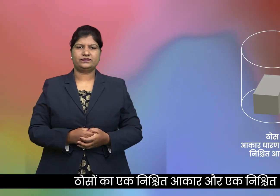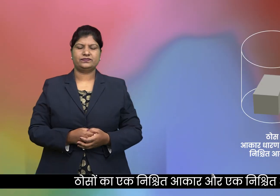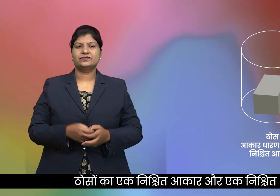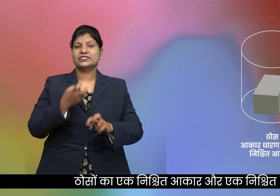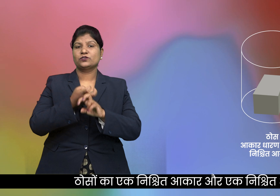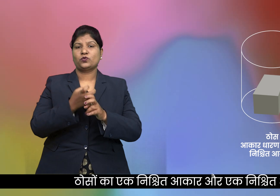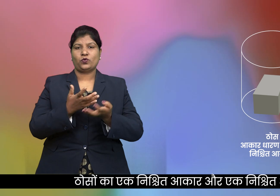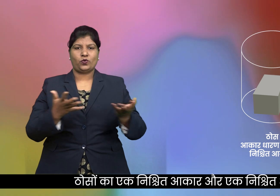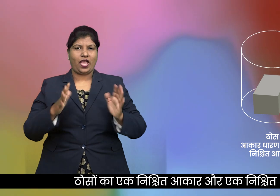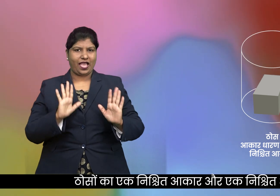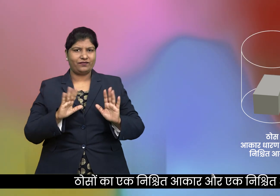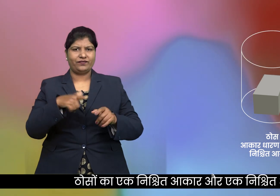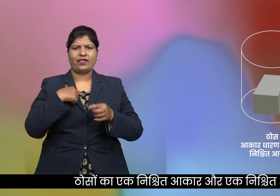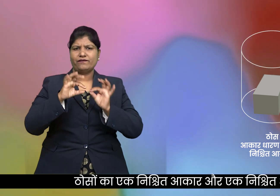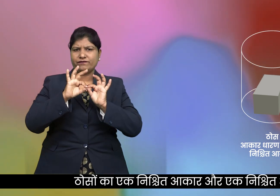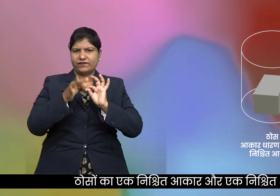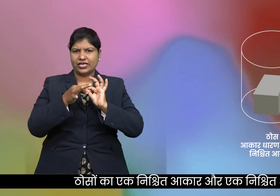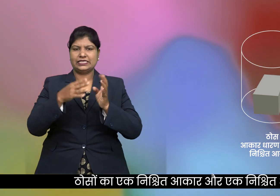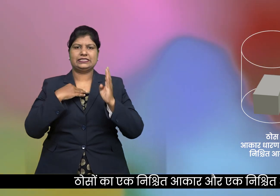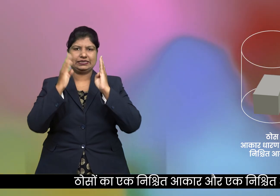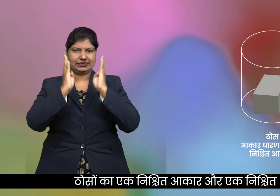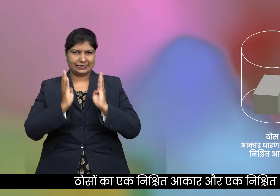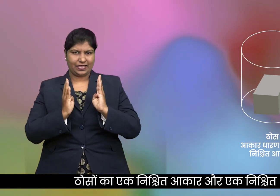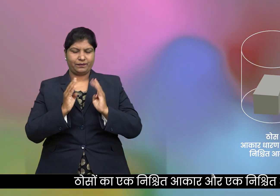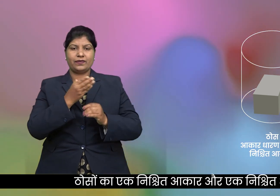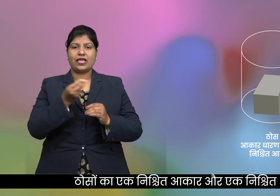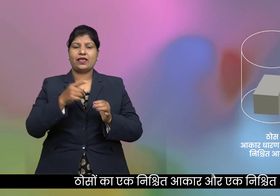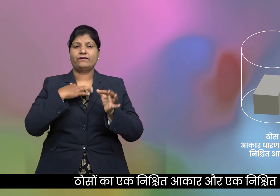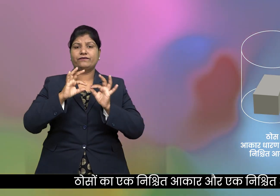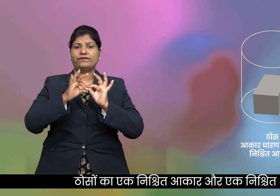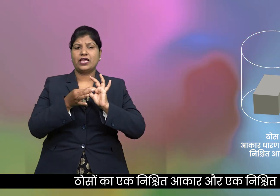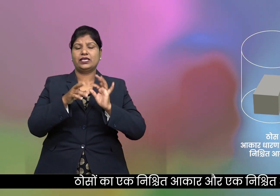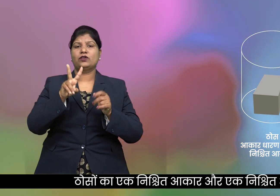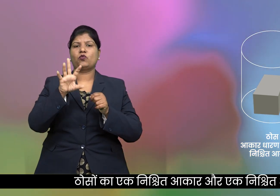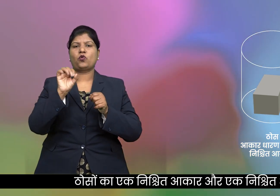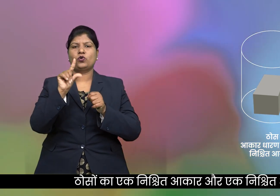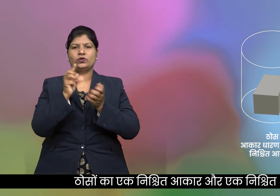ठोसों का एक निश्चित आकार और एक निश्चित आयतन होता है।